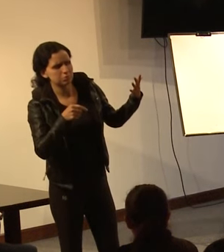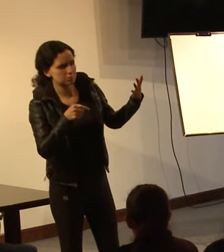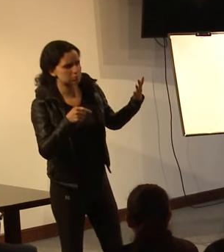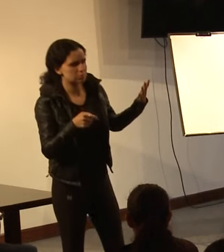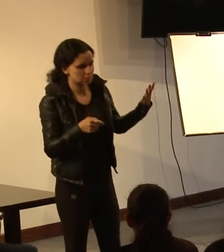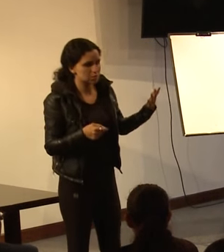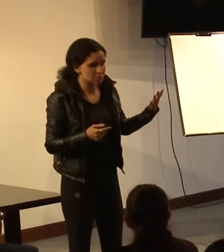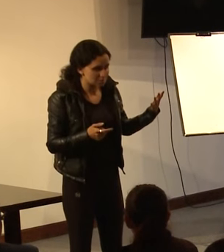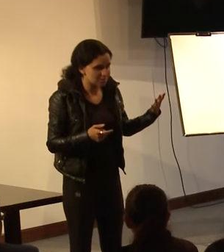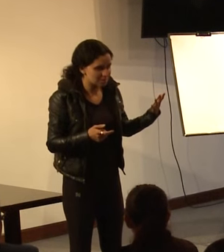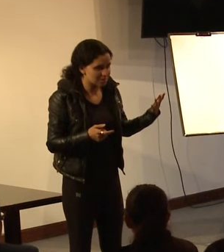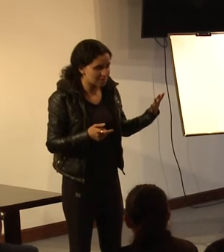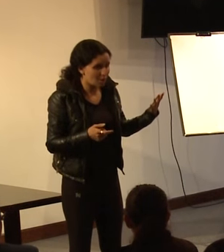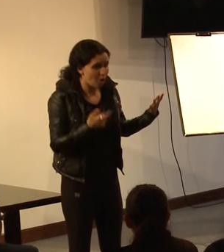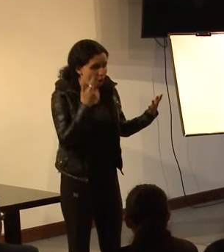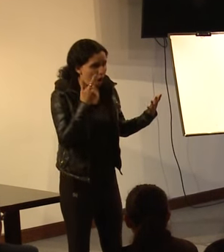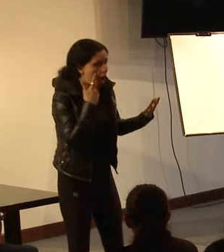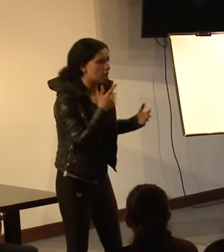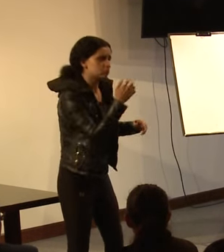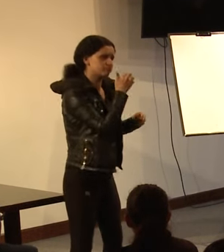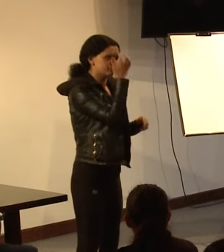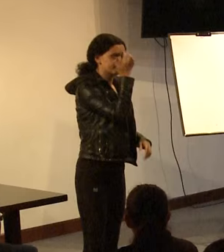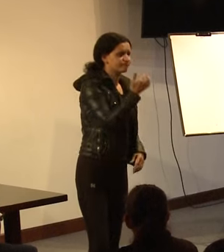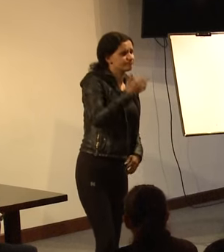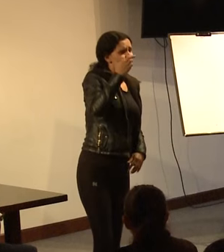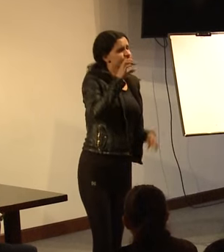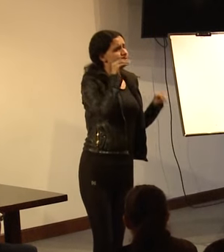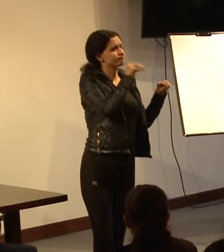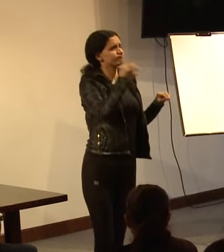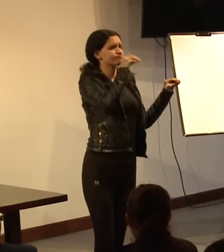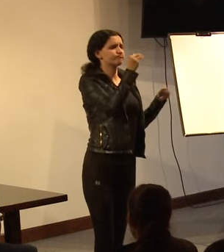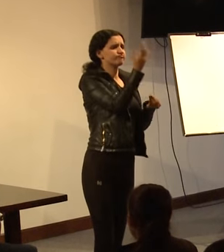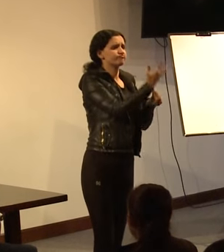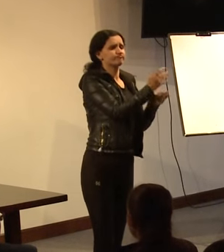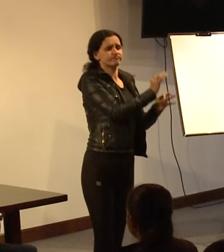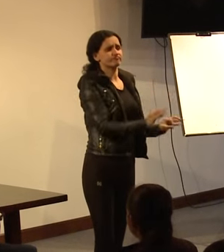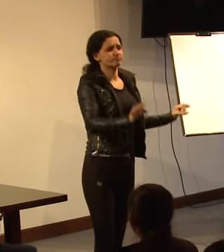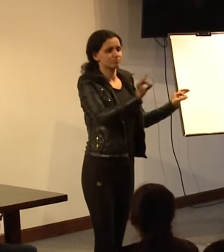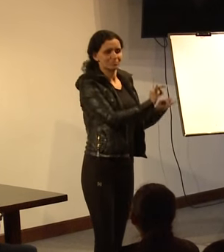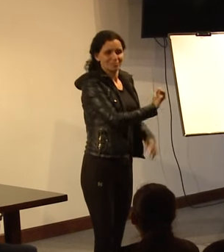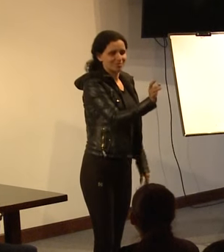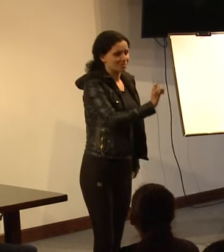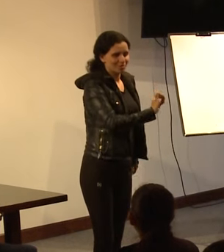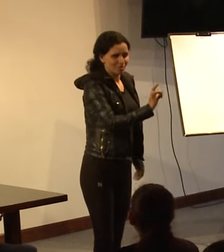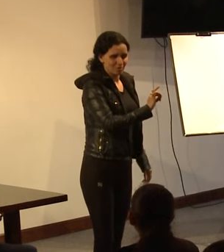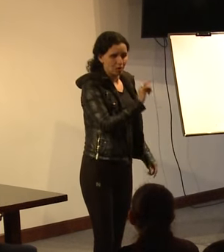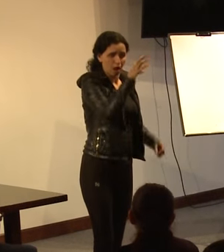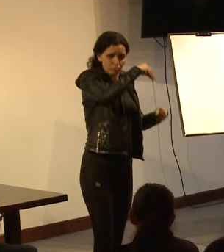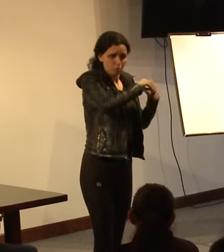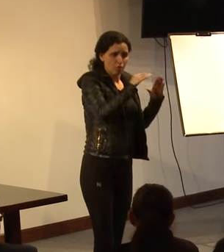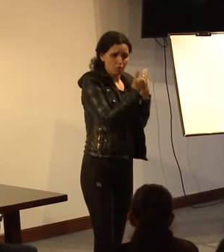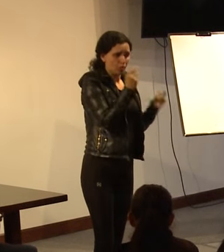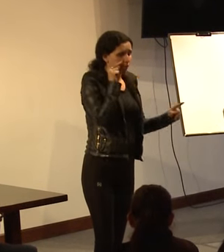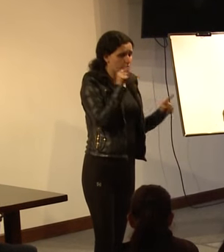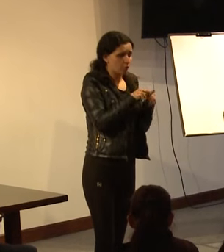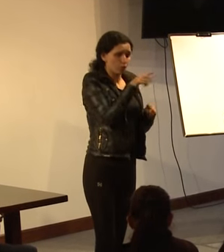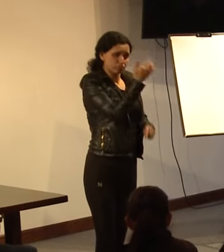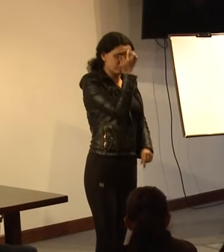bien lejos de ser importante. El sentido de educación artística en el contexto escolar no está hecho para ser artistas. Eso